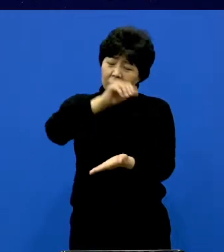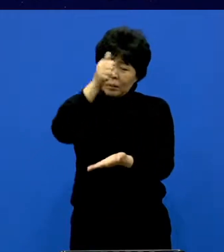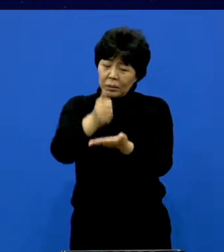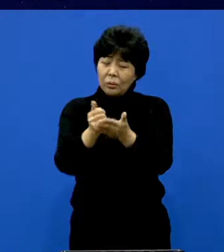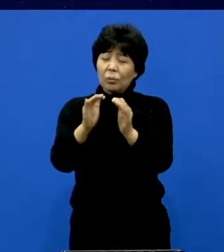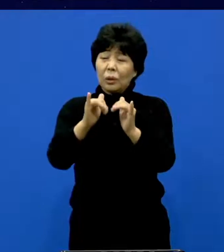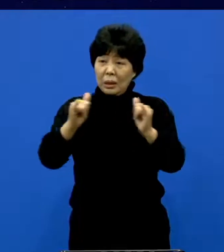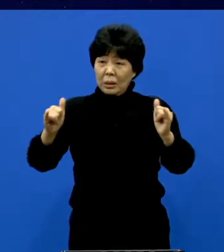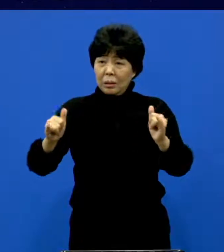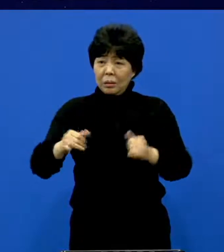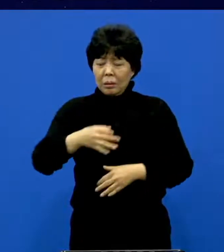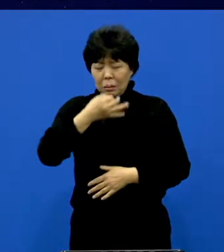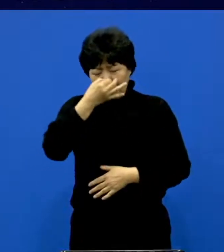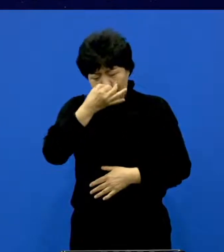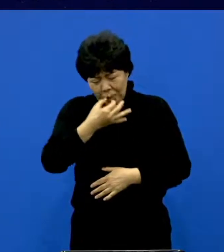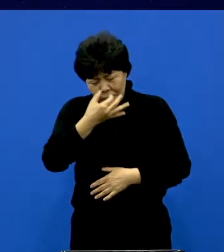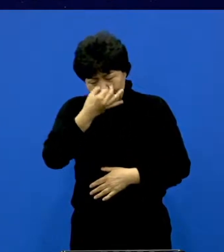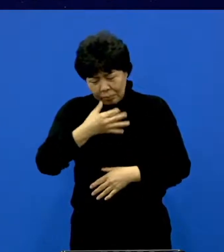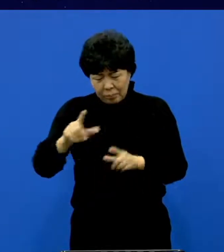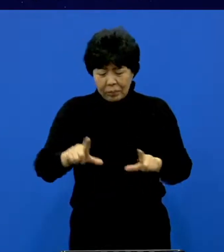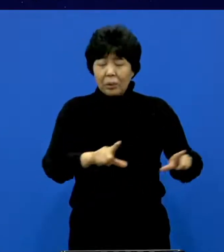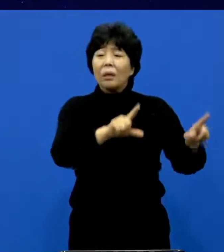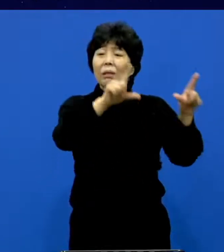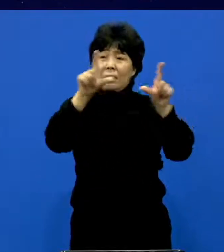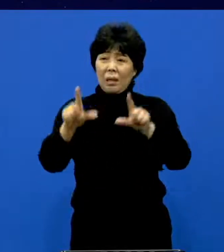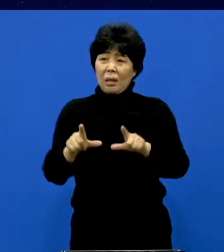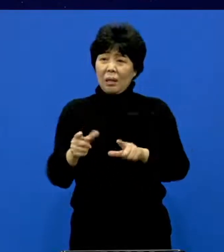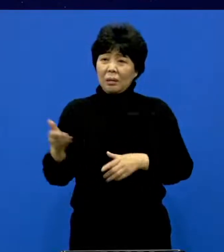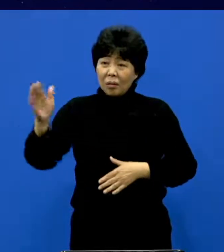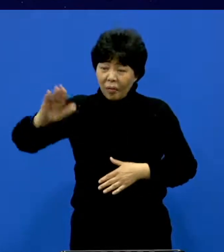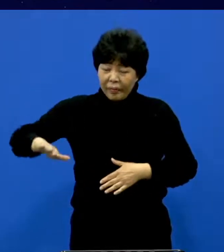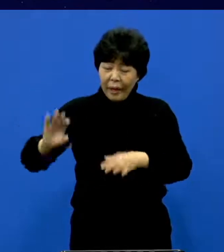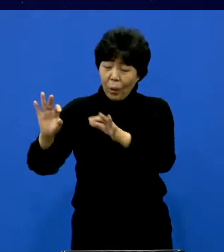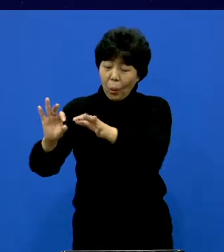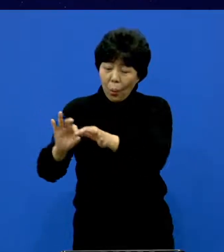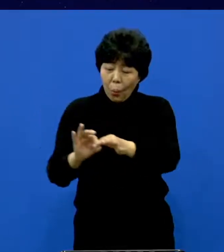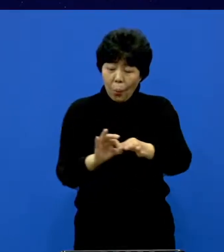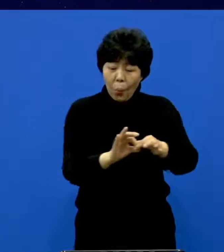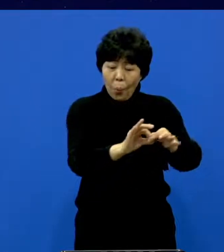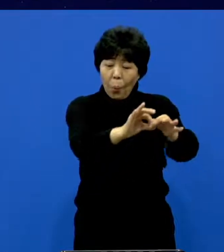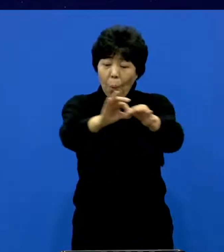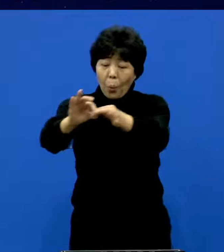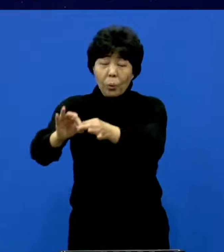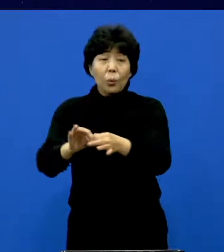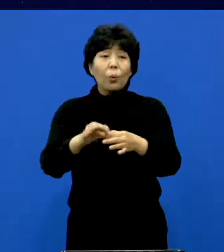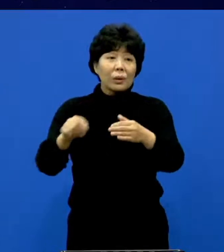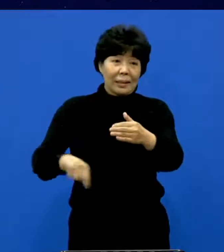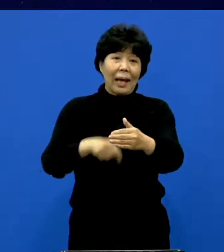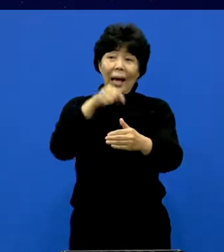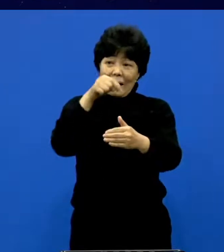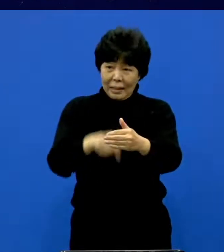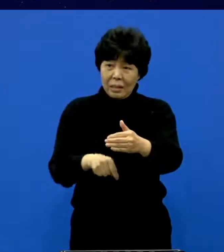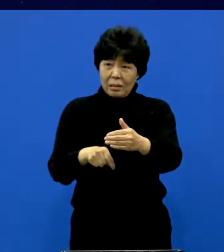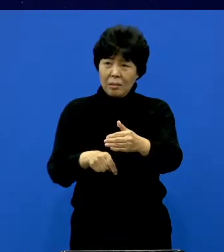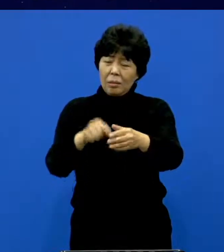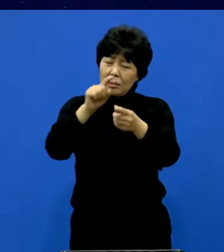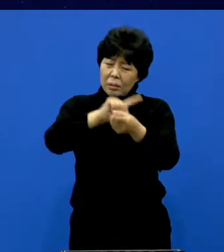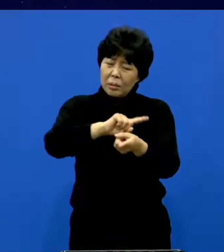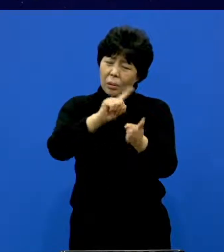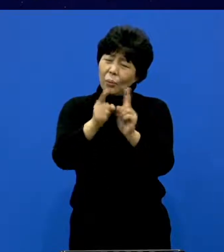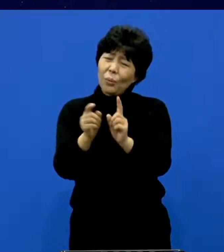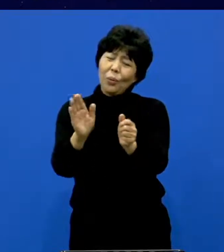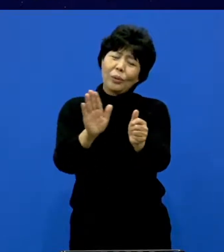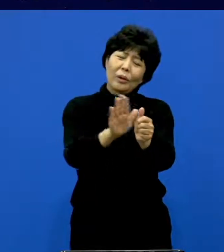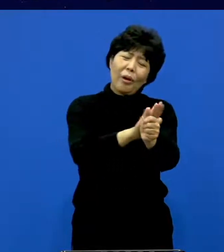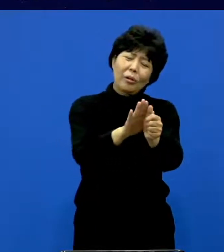힘겹게 살아가는데 그 공동체 안에서 서로가 필요한 격려. 우리